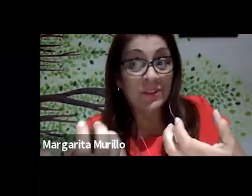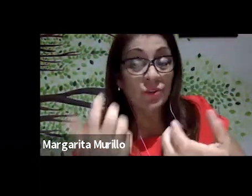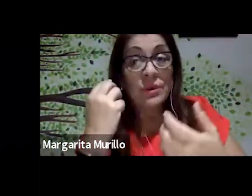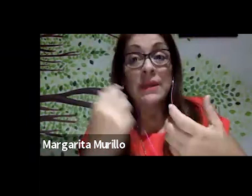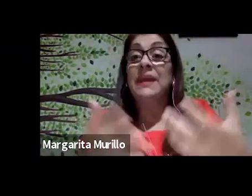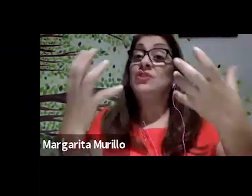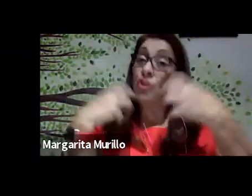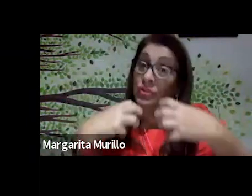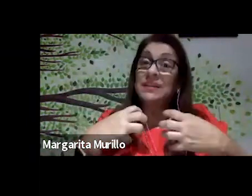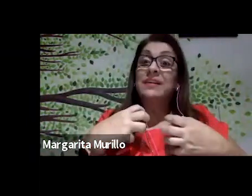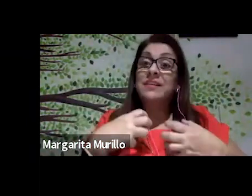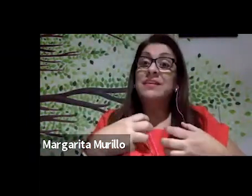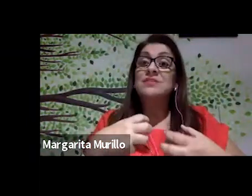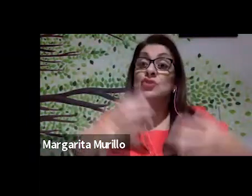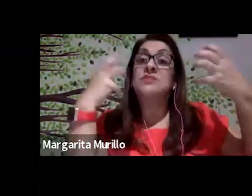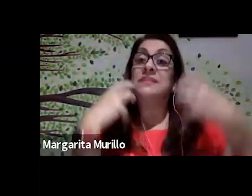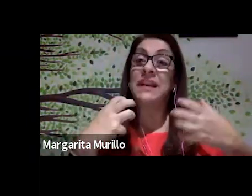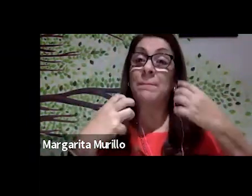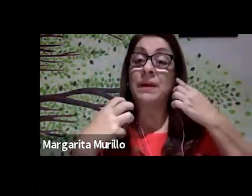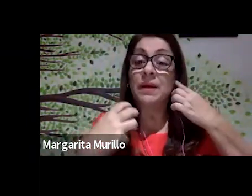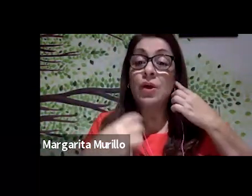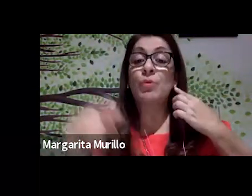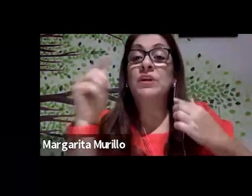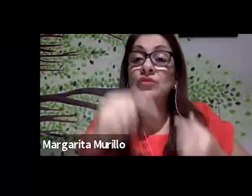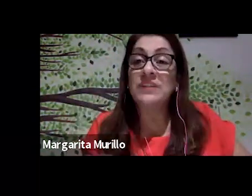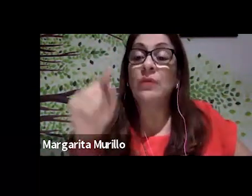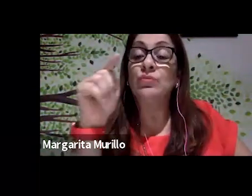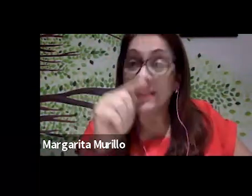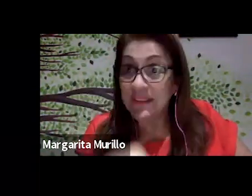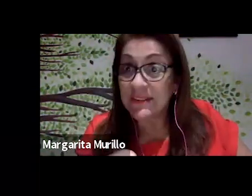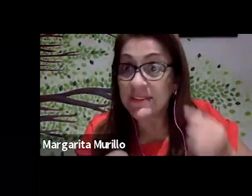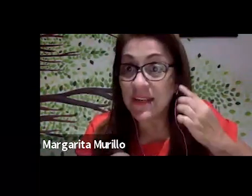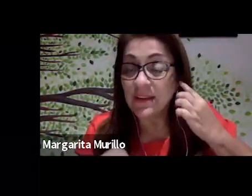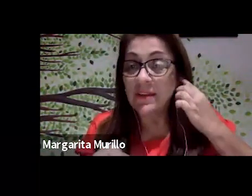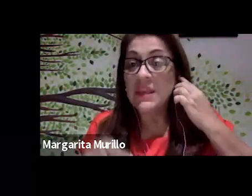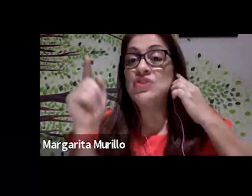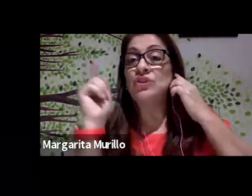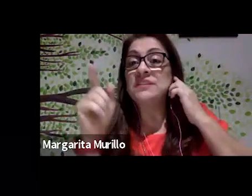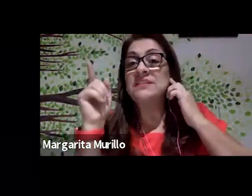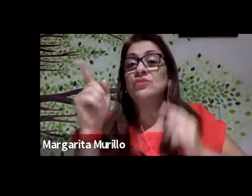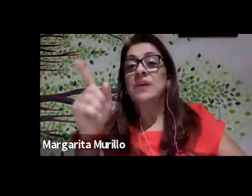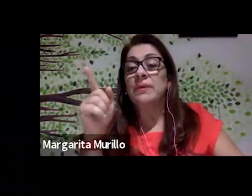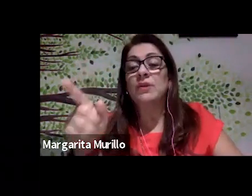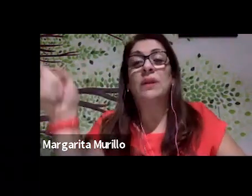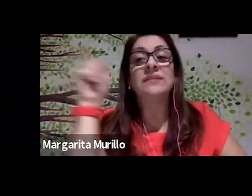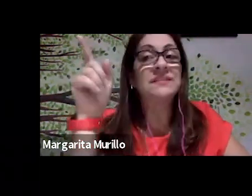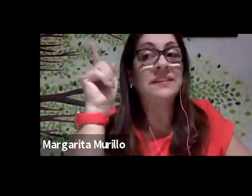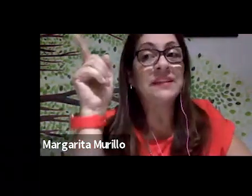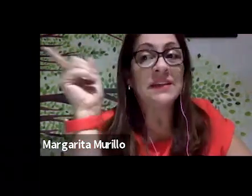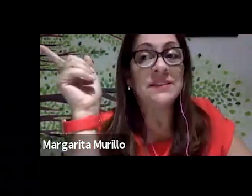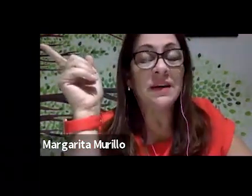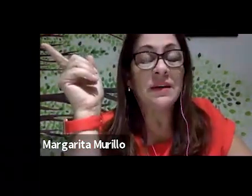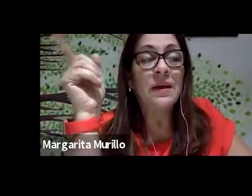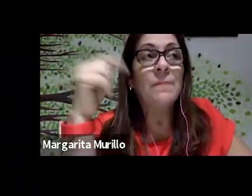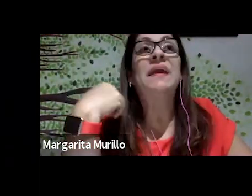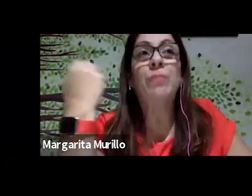enajenando entonces las redes nos atrapan porque nos dan una tendencia y yo necesito saber cuál es